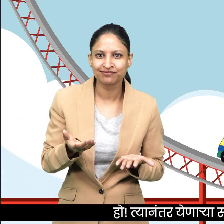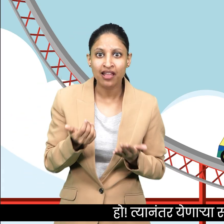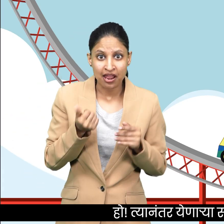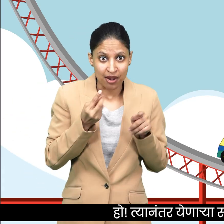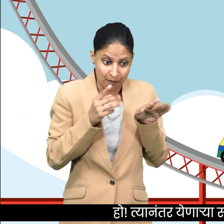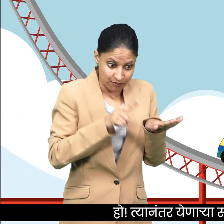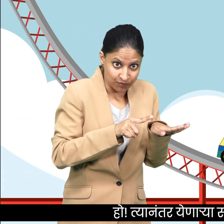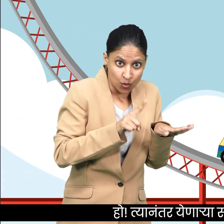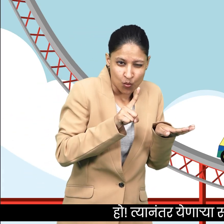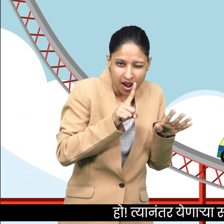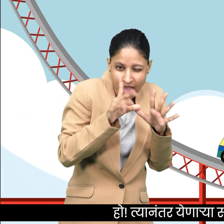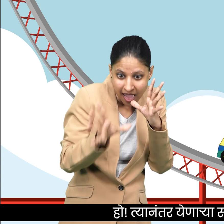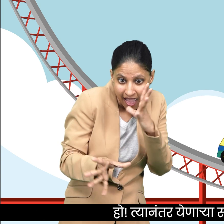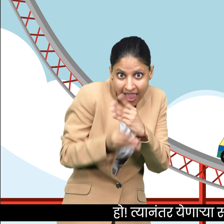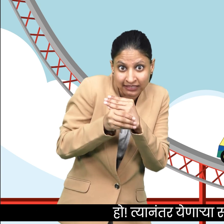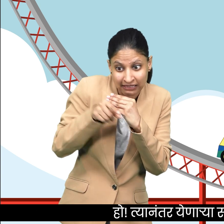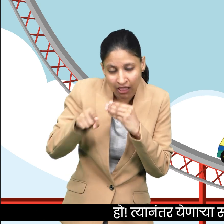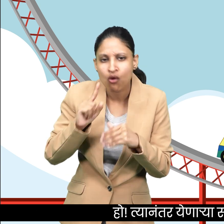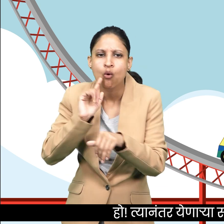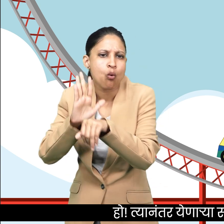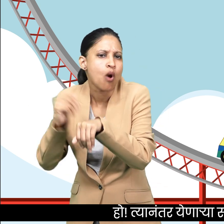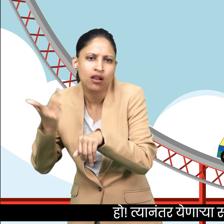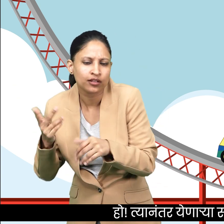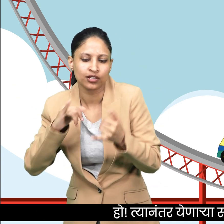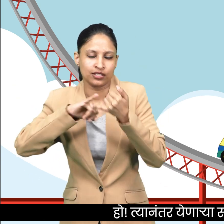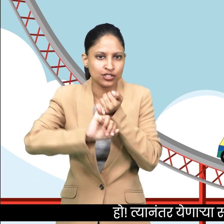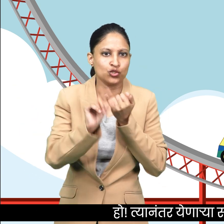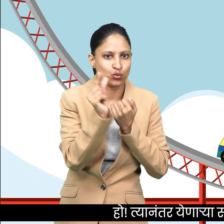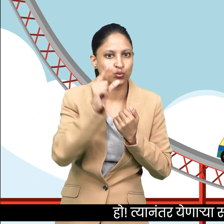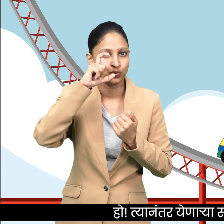हो, त्यानंतर येणाऱ्या संख्येला उत्तराधिकारी म्हणतात.